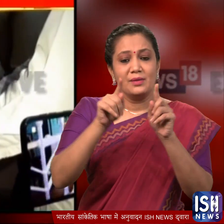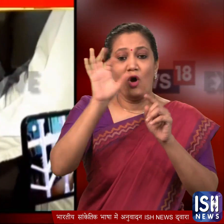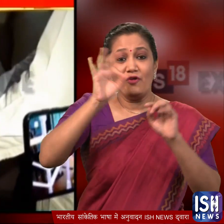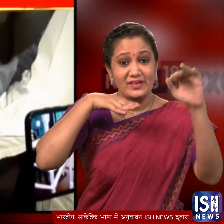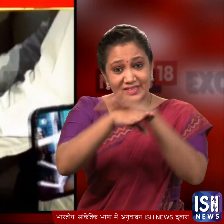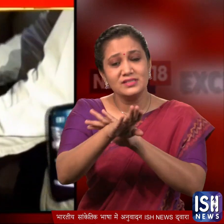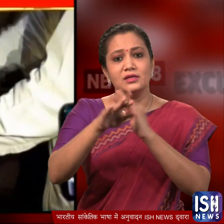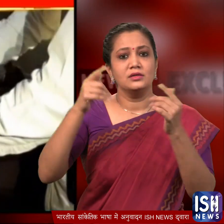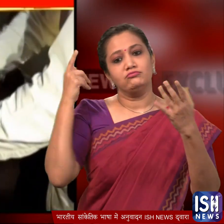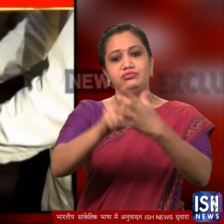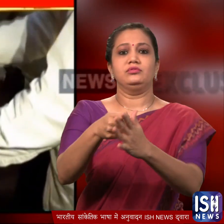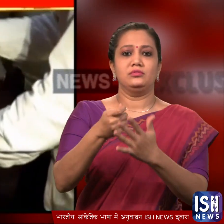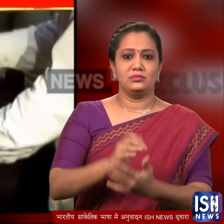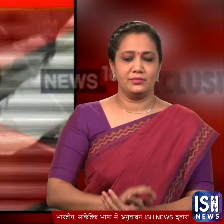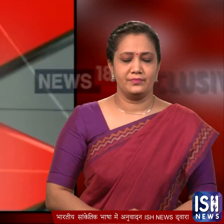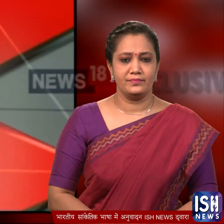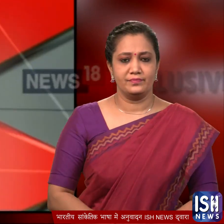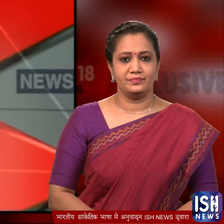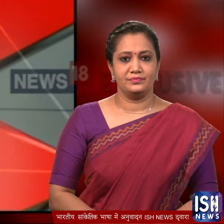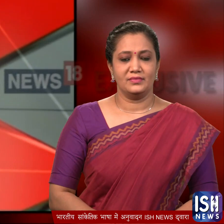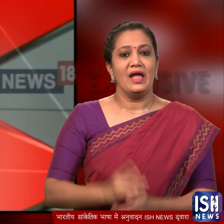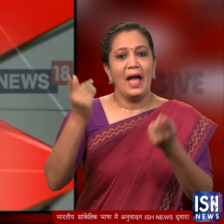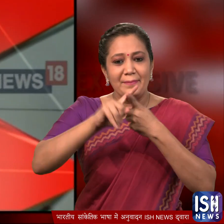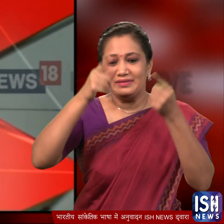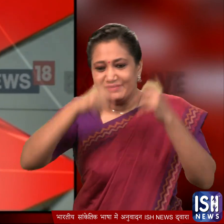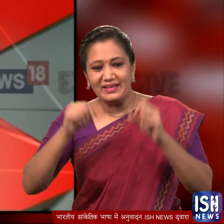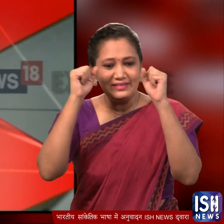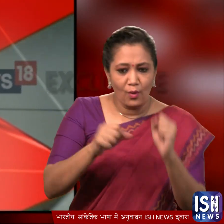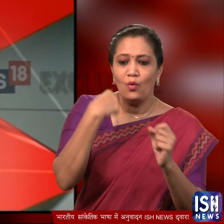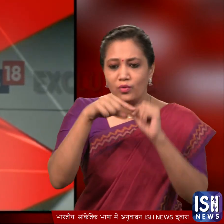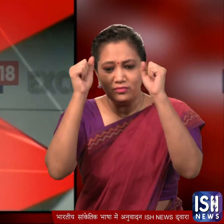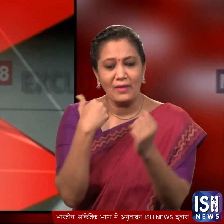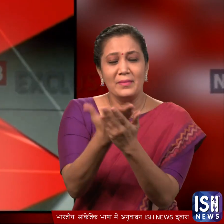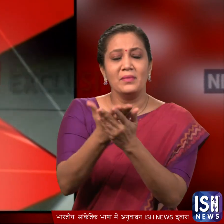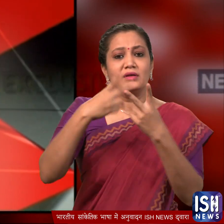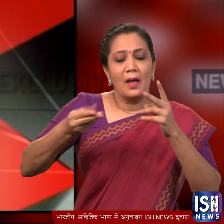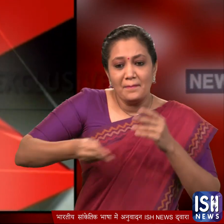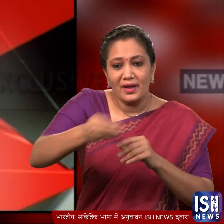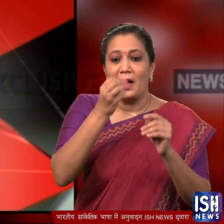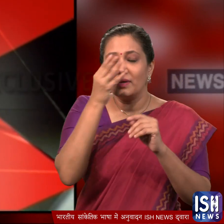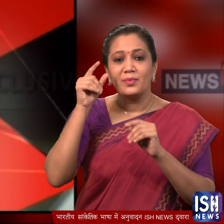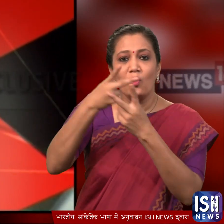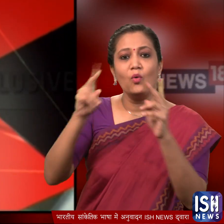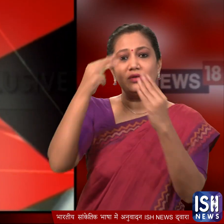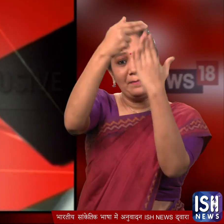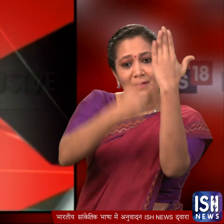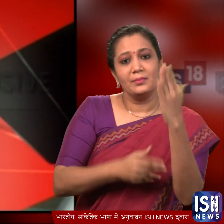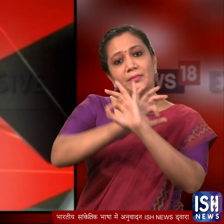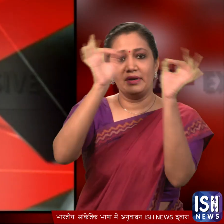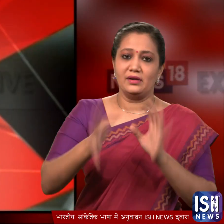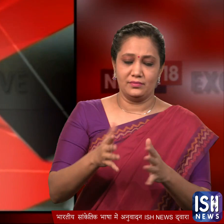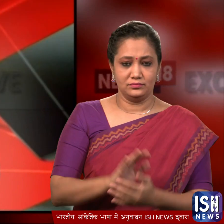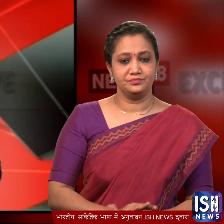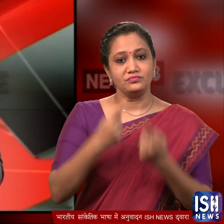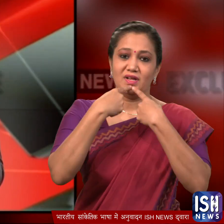वहां के पार्टी दफ्तर में ताला जड़ दिया। वहीं टिकट बंटवारे पर मचे घमासान के बीच बंगाल चुनाव के लिए बीजेपी ने अपने उम्मीदवारों की एक और